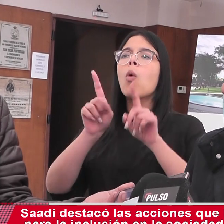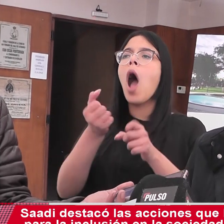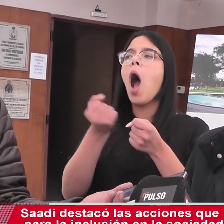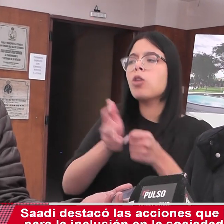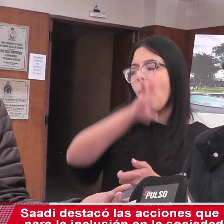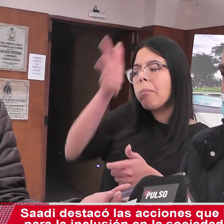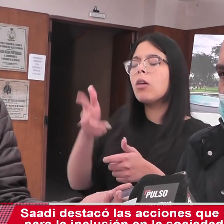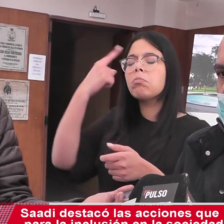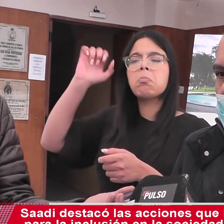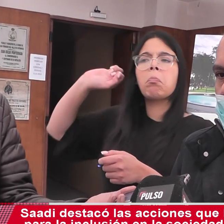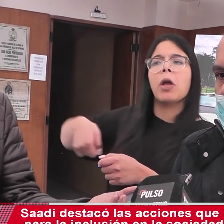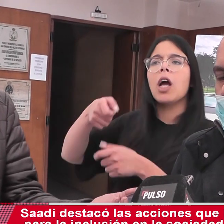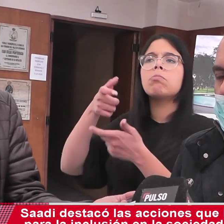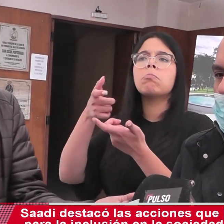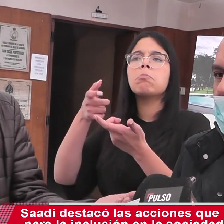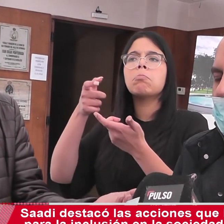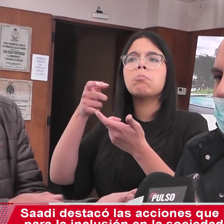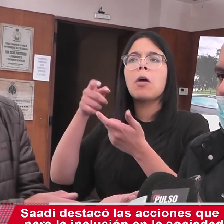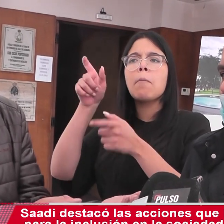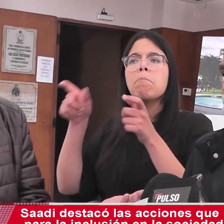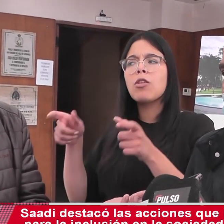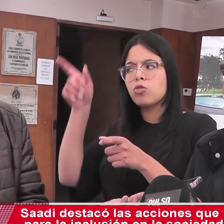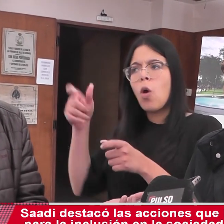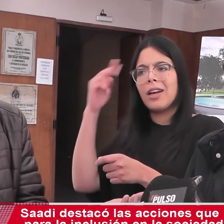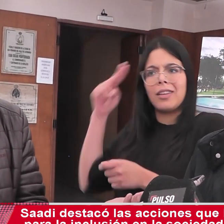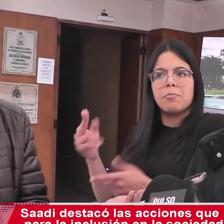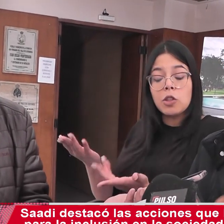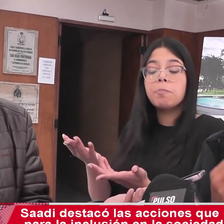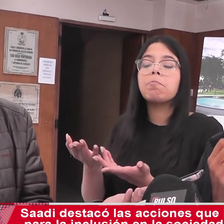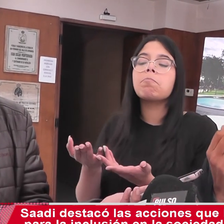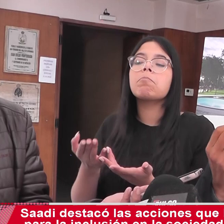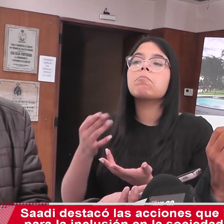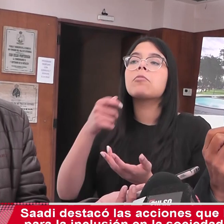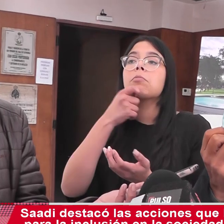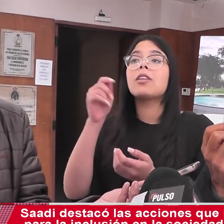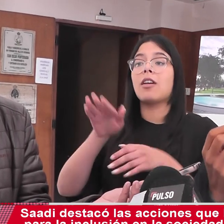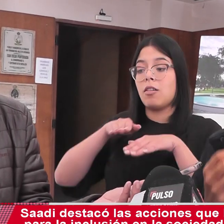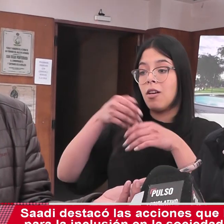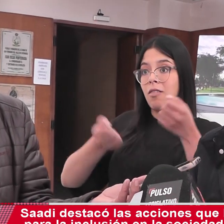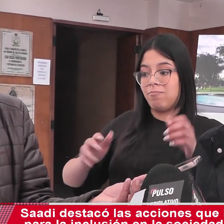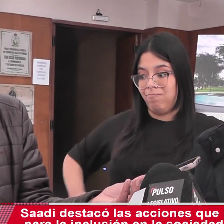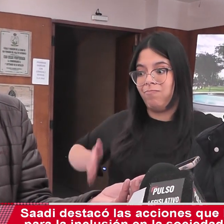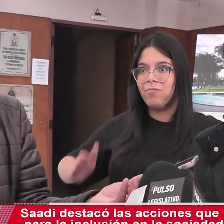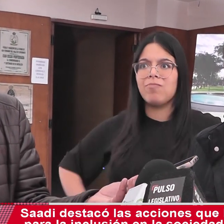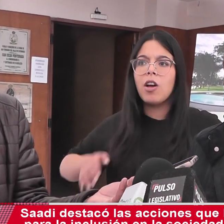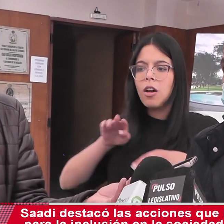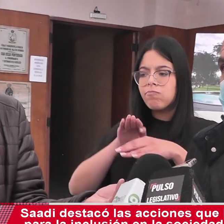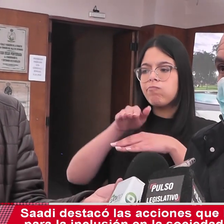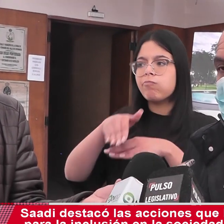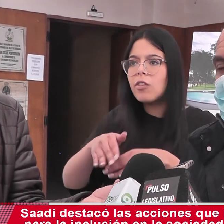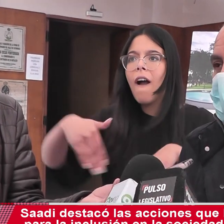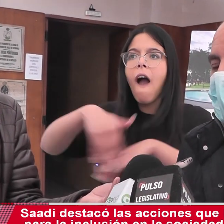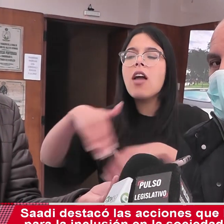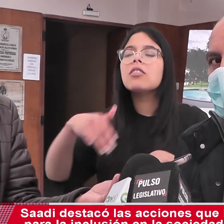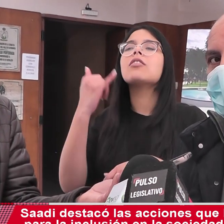y se deja de lado la parte humana. El tema de las rampas, ya hemos